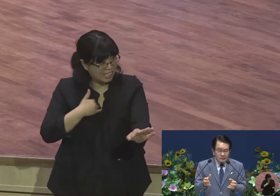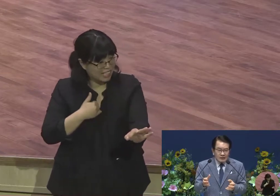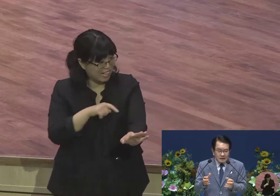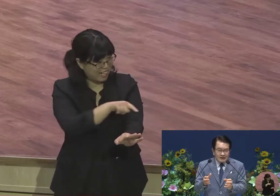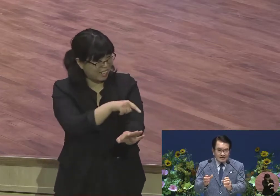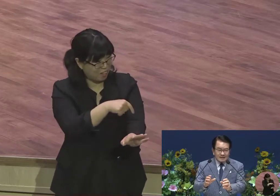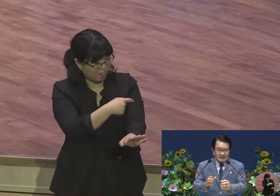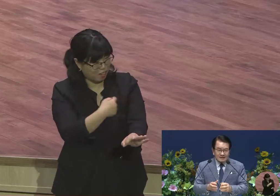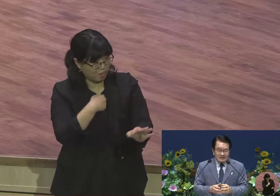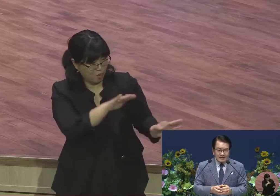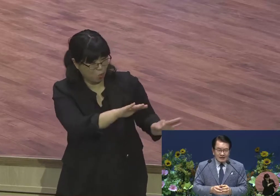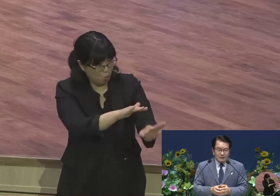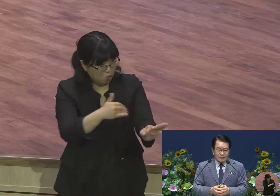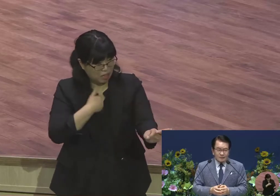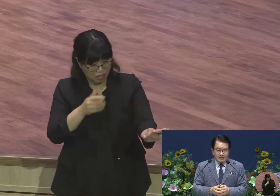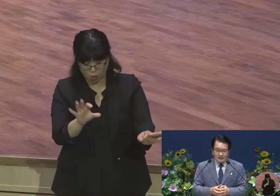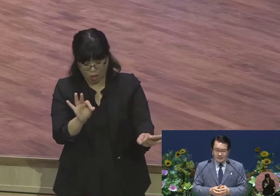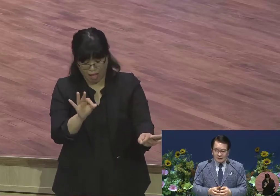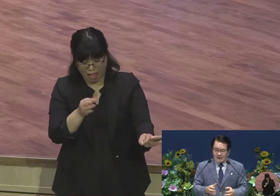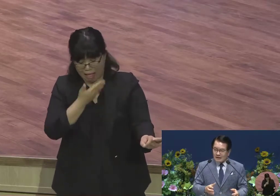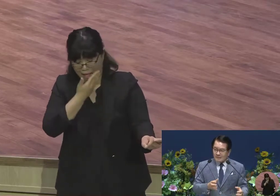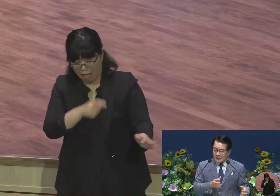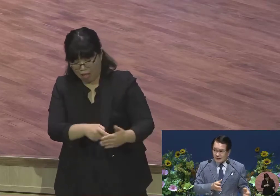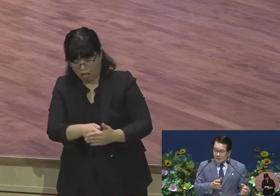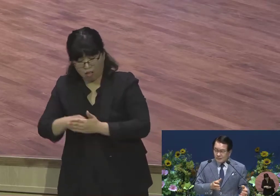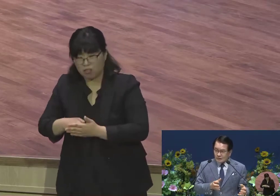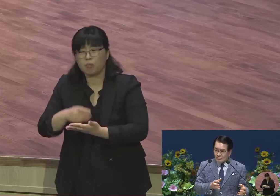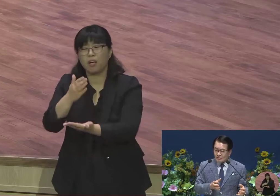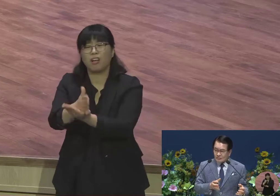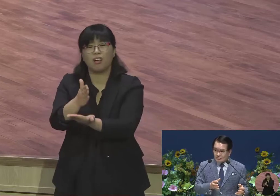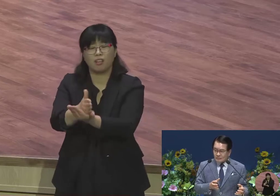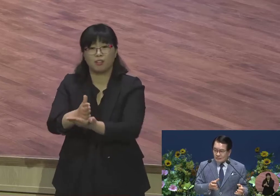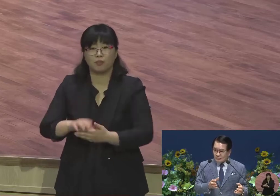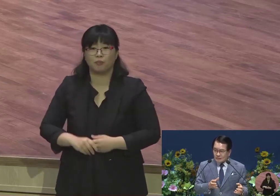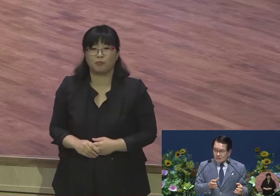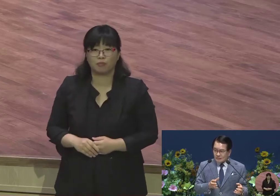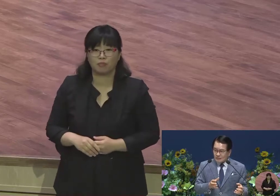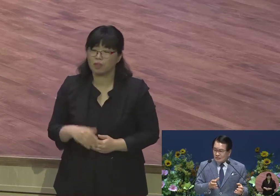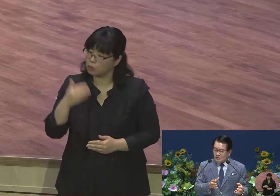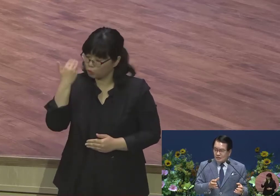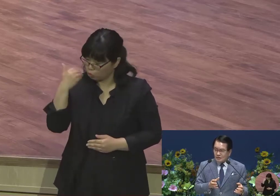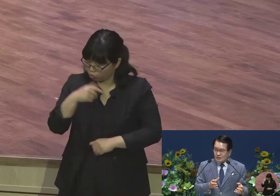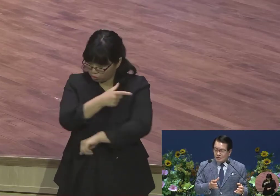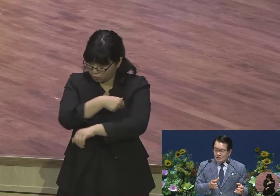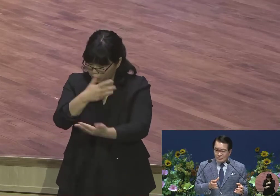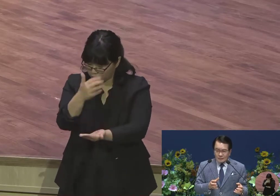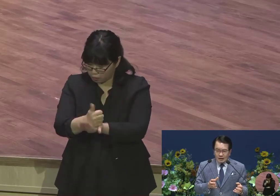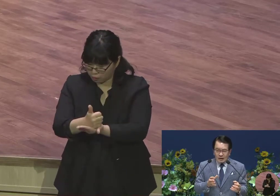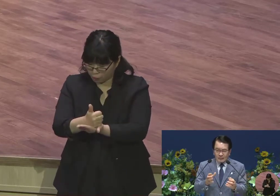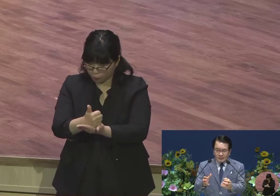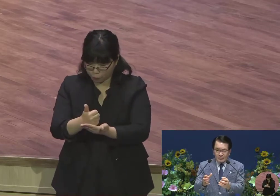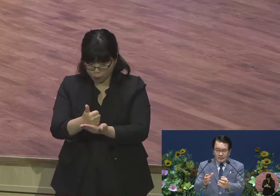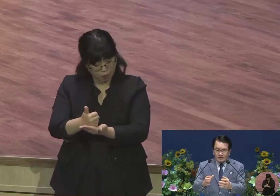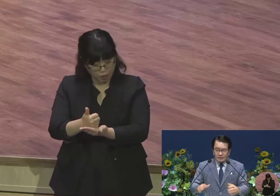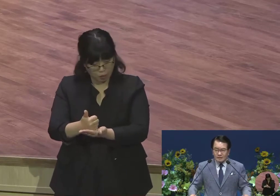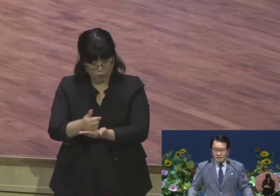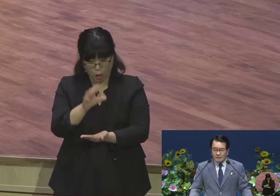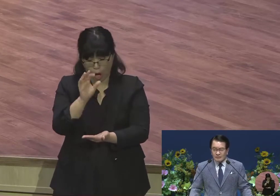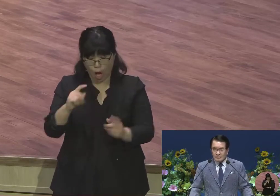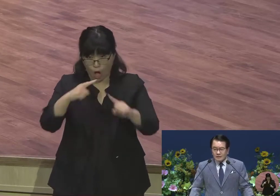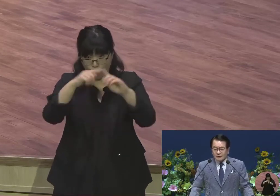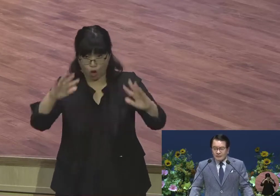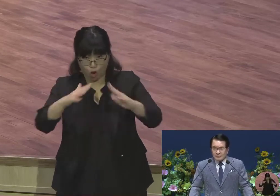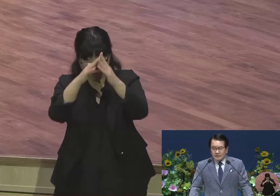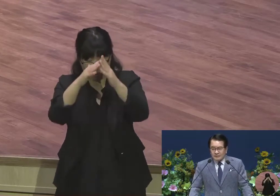마이너스 통장 직장 다니니까 돈 없잖아요. 그러니까 마이너스 통장으로 이 하나님 옆에 헌금 들고